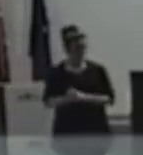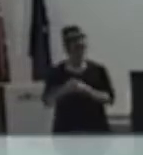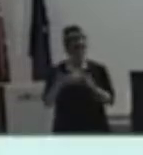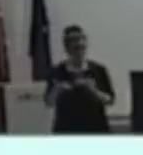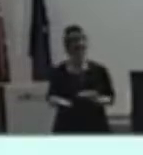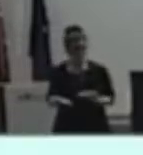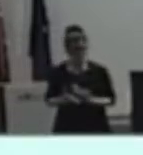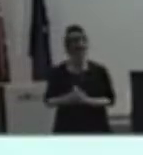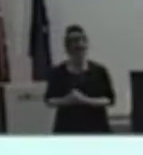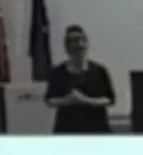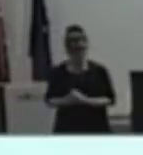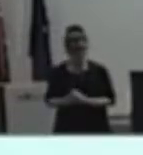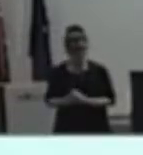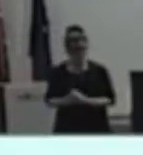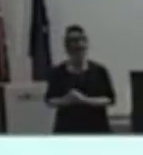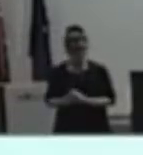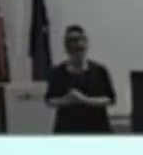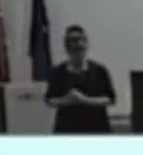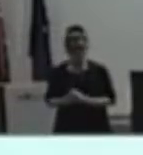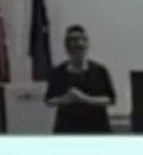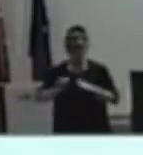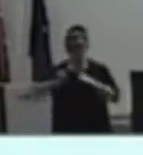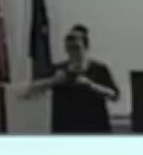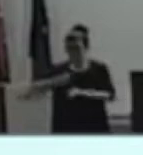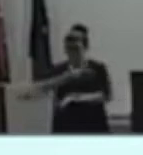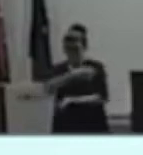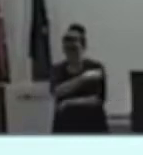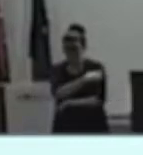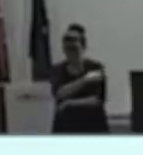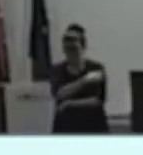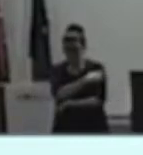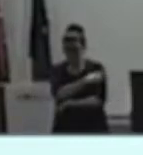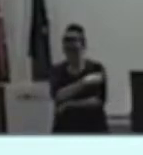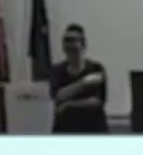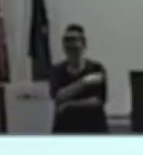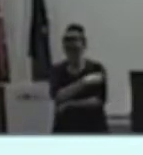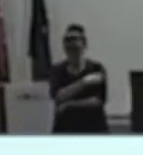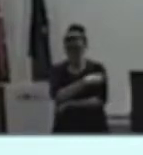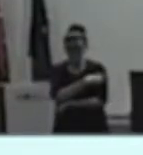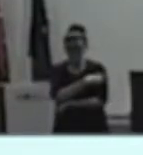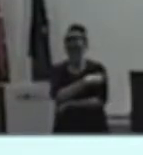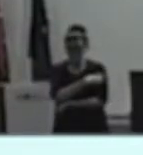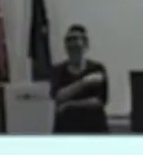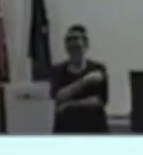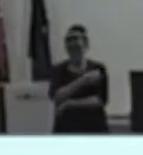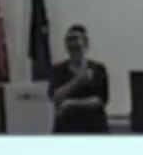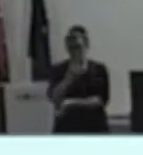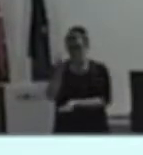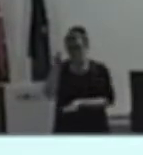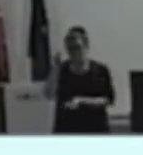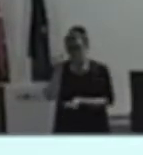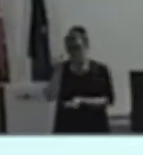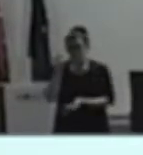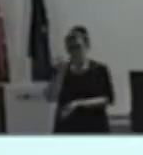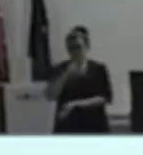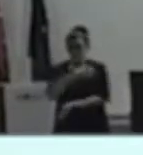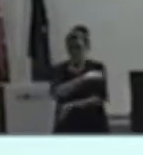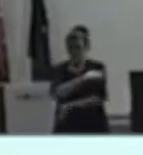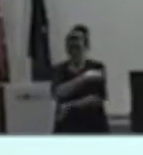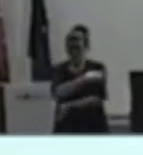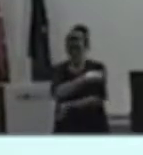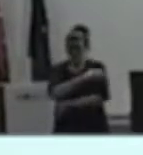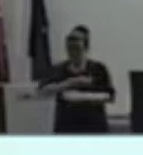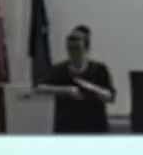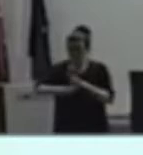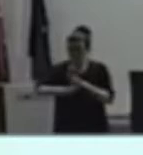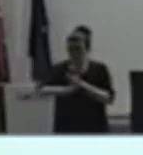entonces, empezando por la monitorización, bueno, pues potencialmente la monitorización continua de glucosa puede